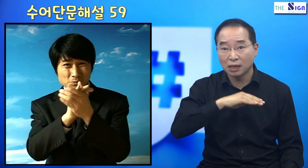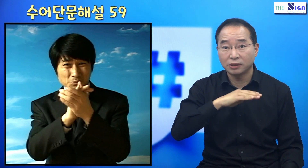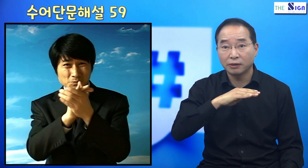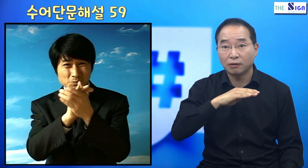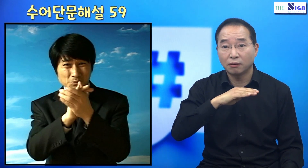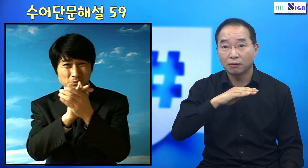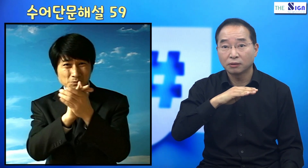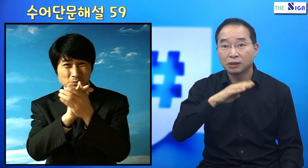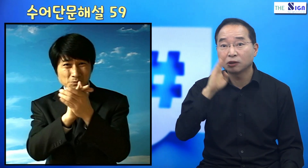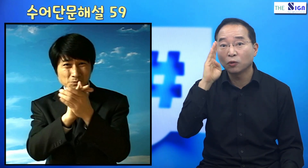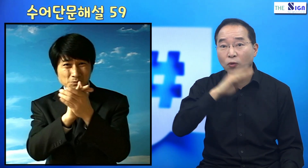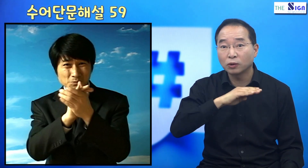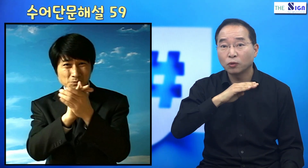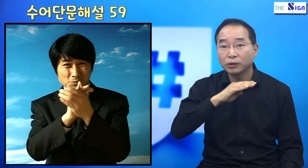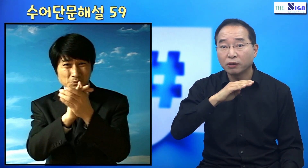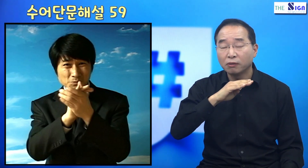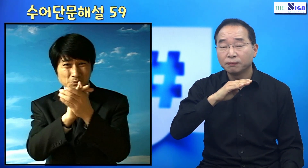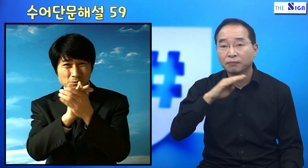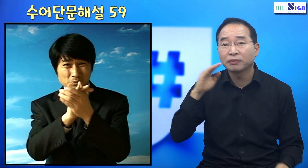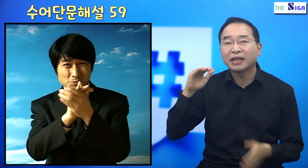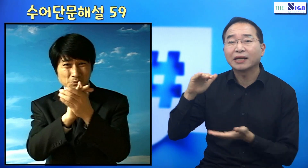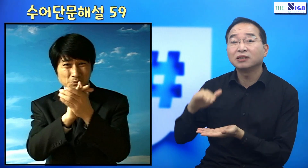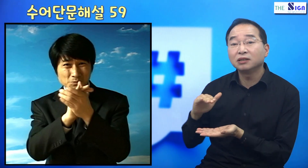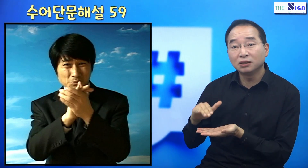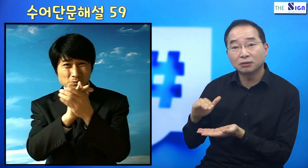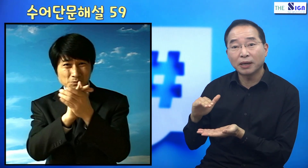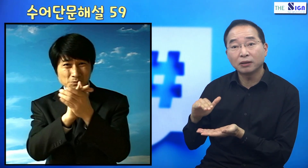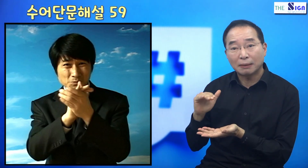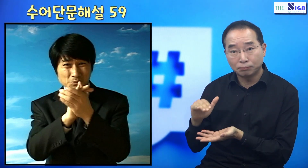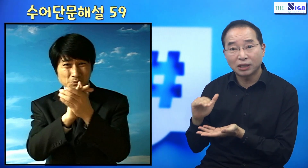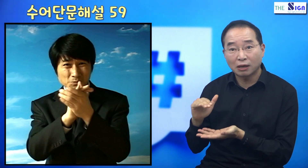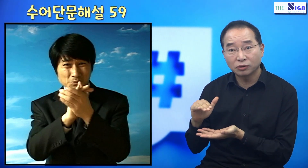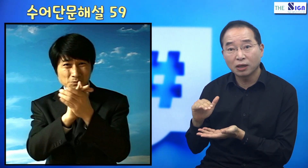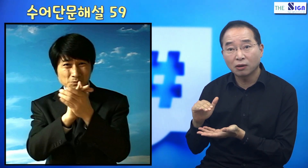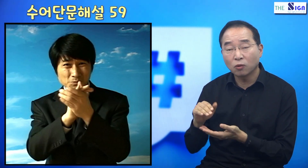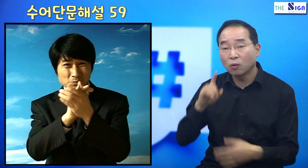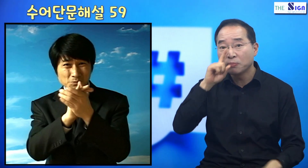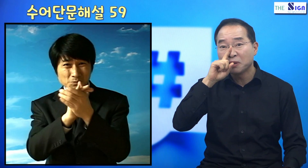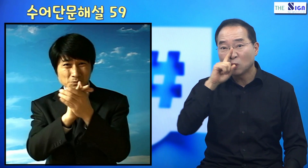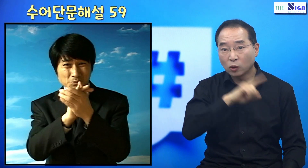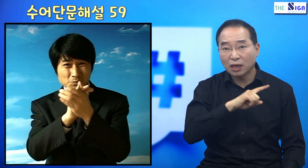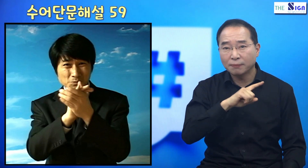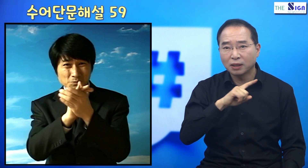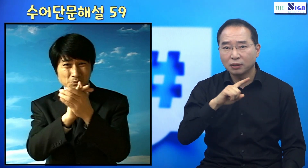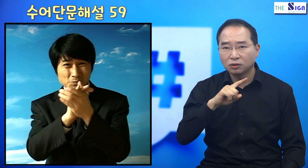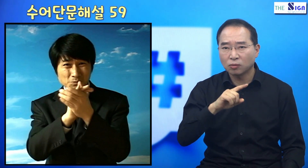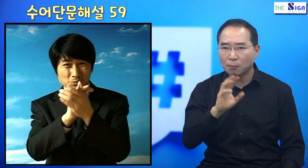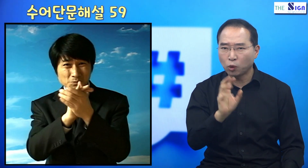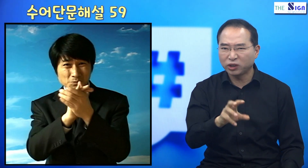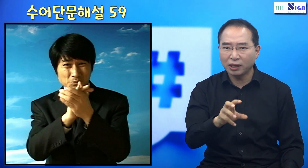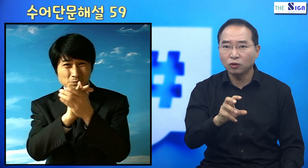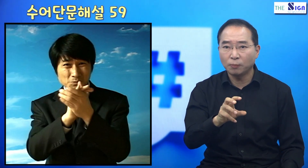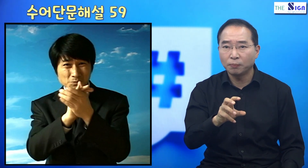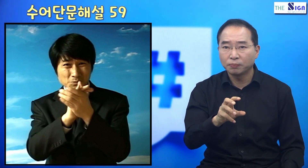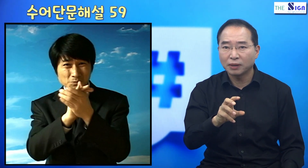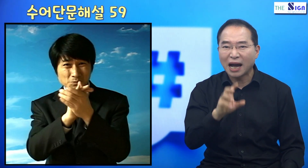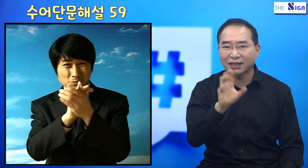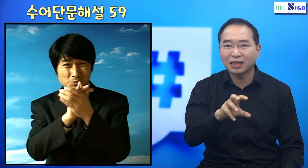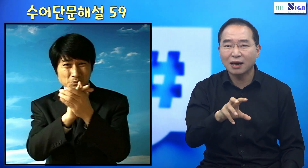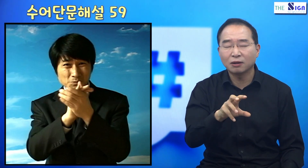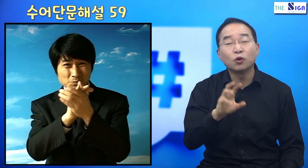급으로 생각을 해요. 그래서 요거를 오히려 낮은 등급의 나쁘다라고 생각하고 이렇게 하면은 정말 못된